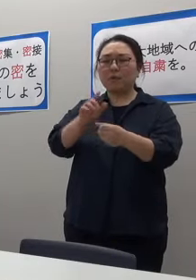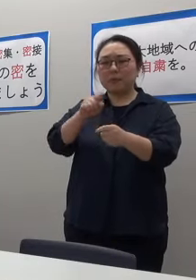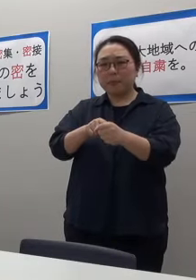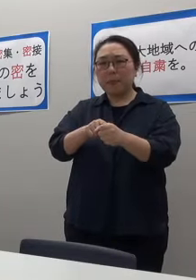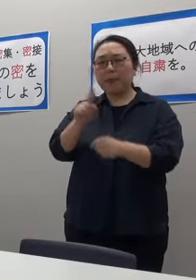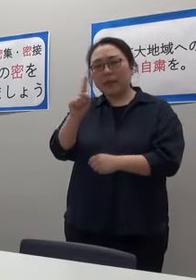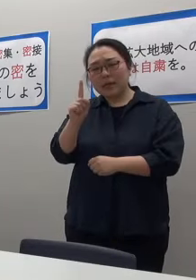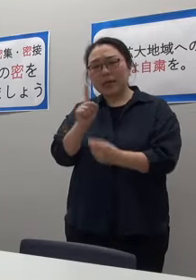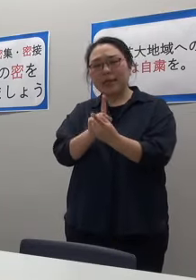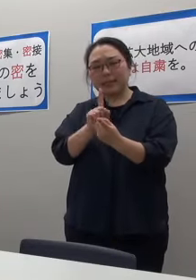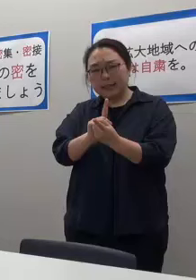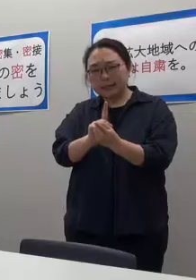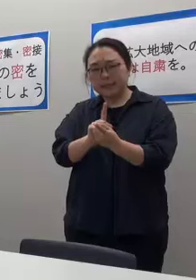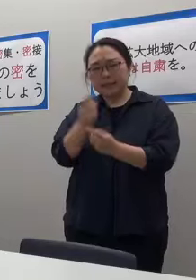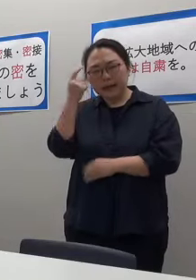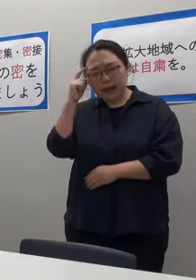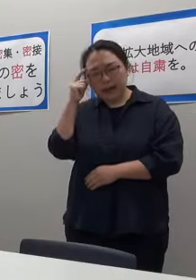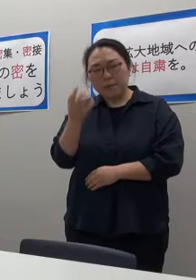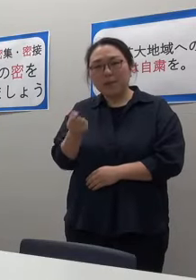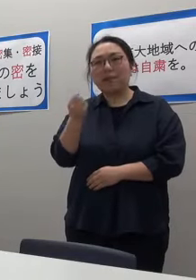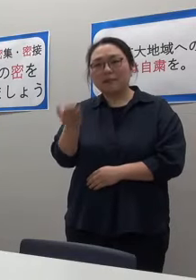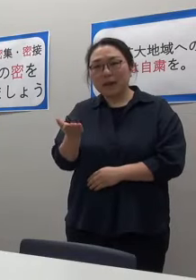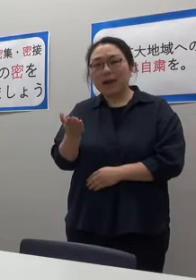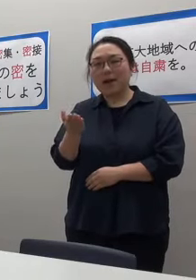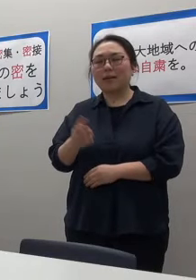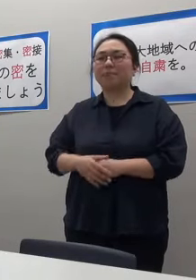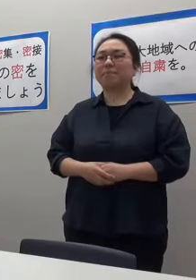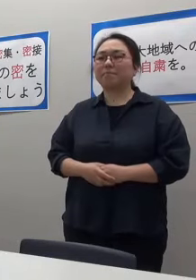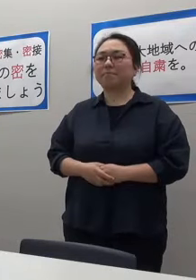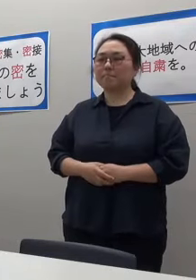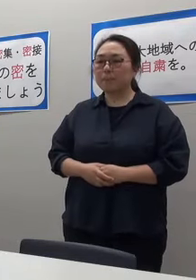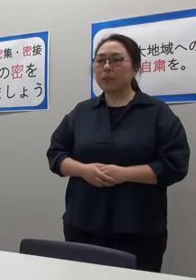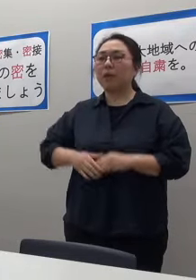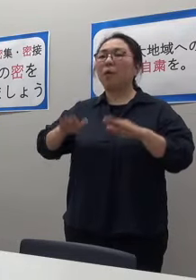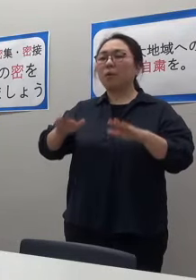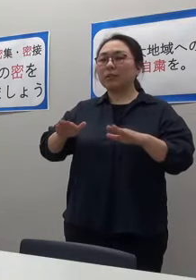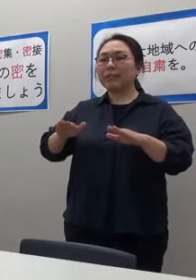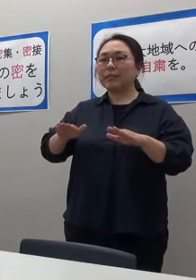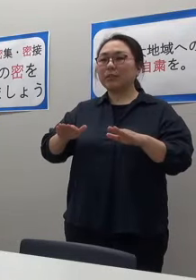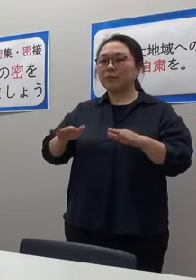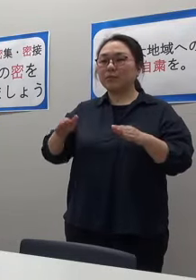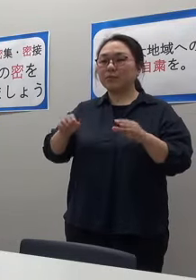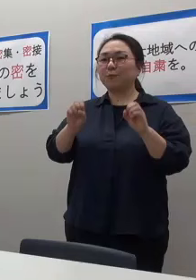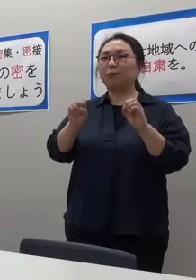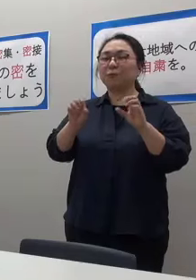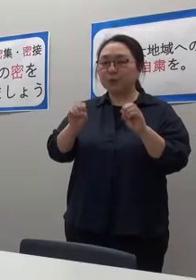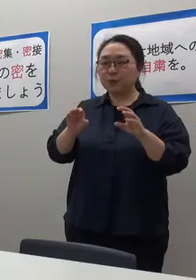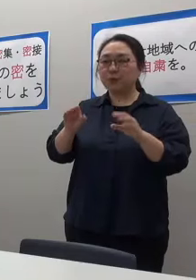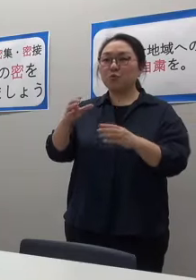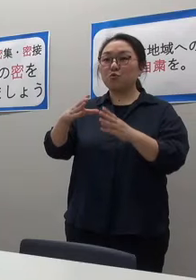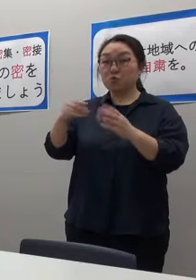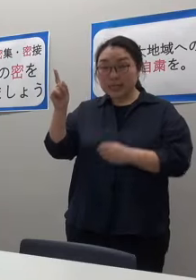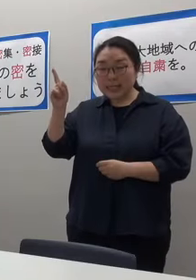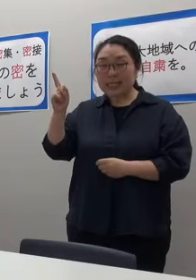ください。 あの本日のニュースでですね、国の方で、全国に緊急事態宣言